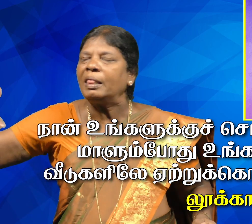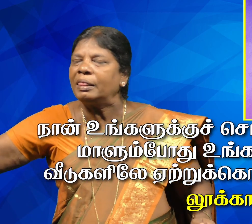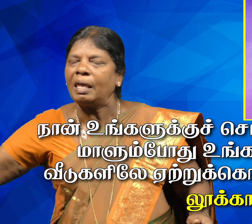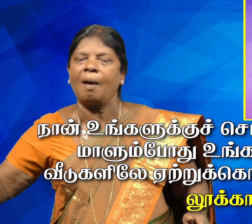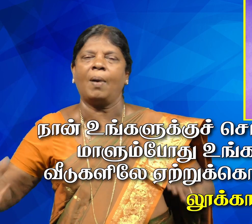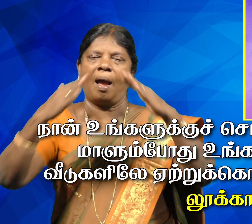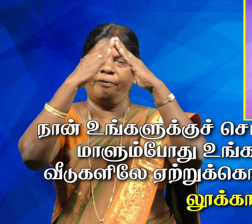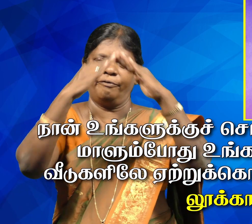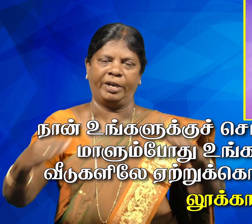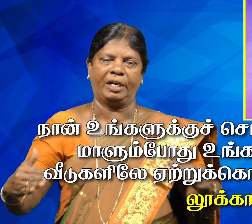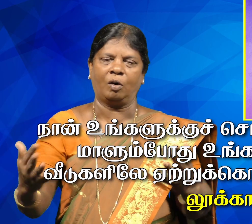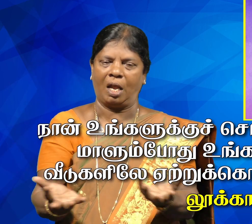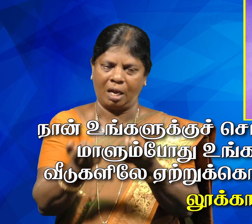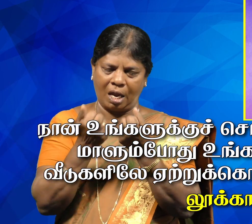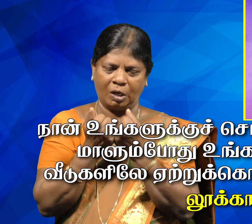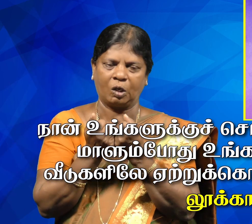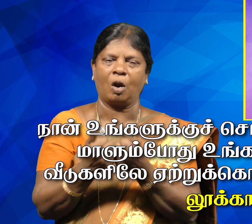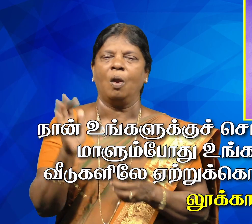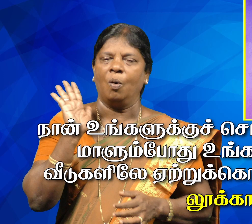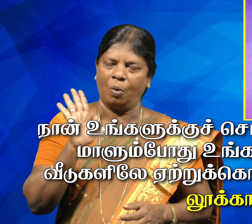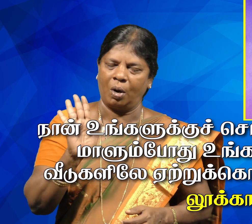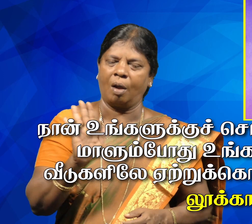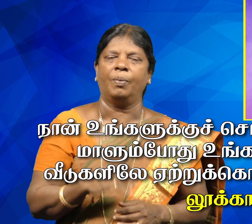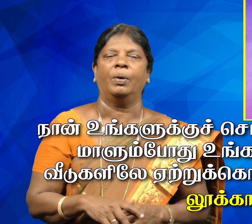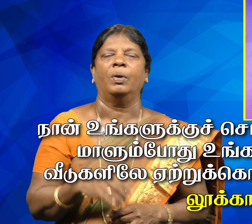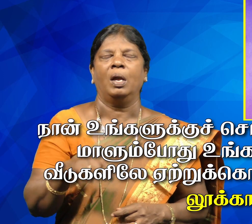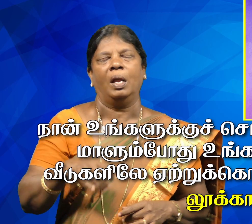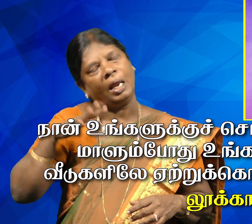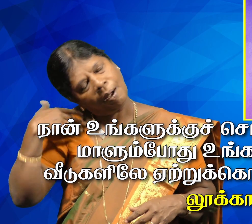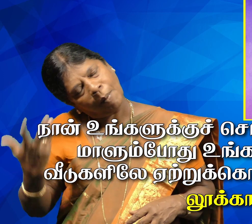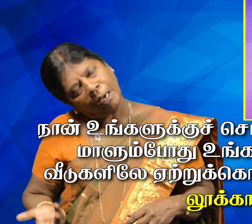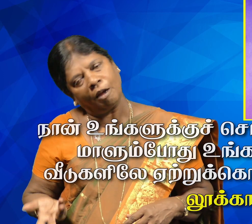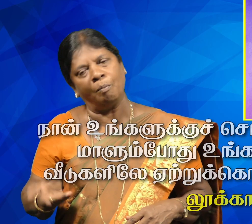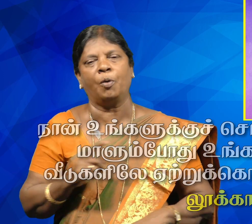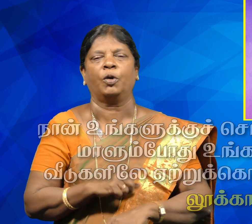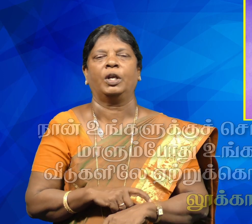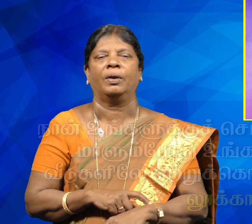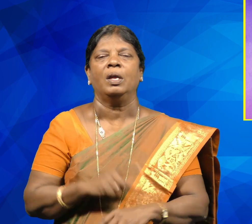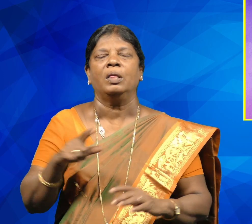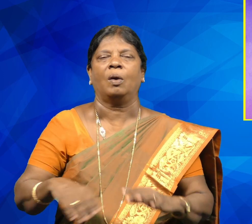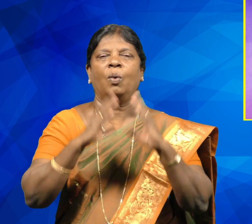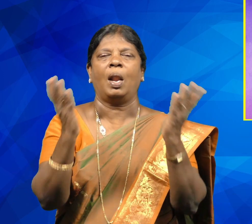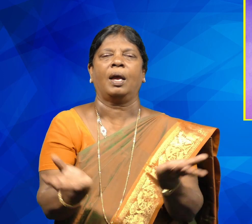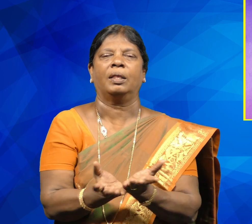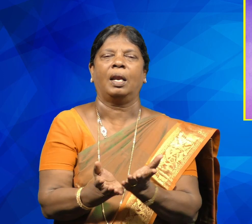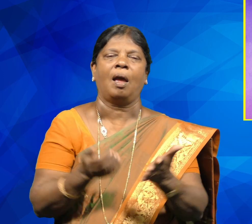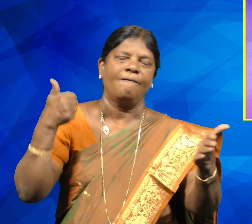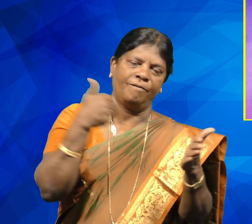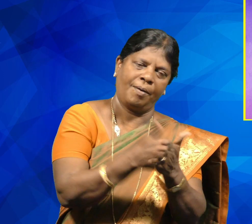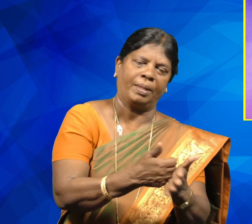உங்களை நித்தியமான வீடுகளிலே ஏற்றுக்கொள்வார் உண்டாகும்படி. நீங்கள் மாளும் போது, இந்த